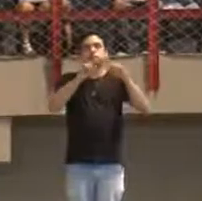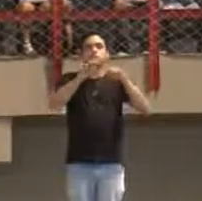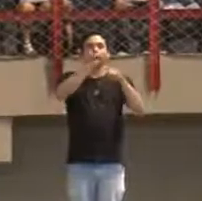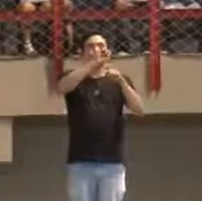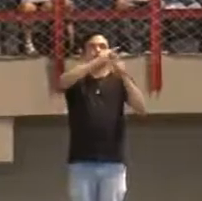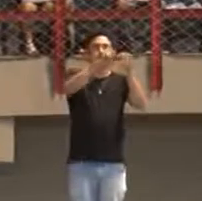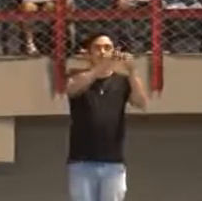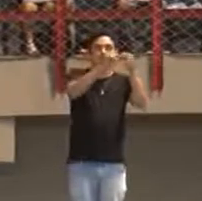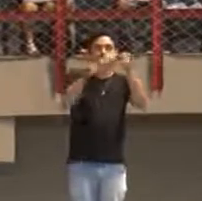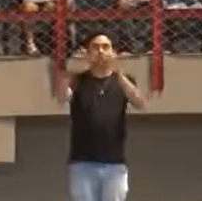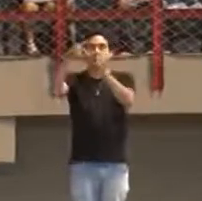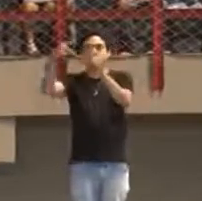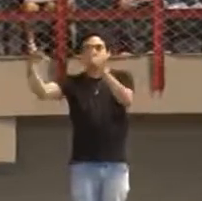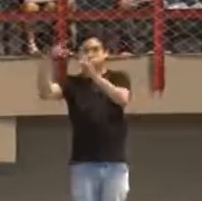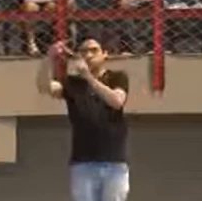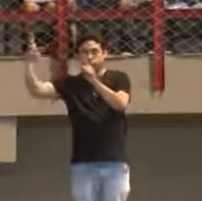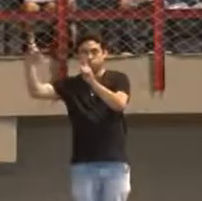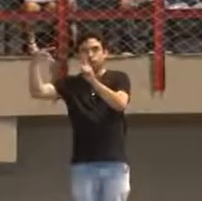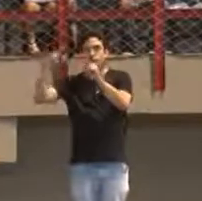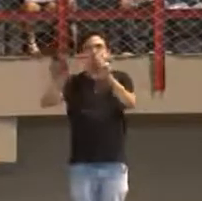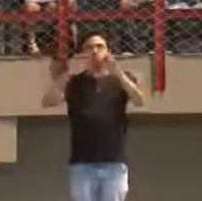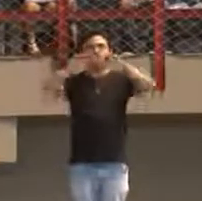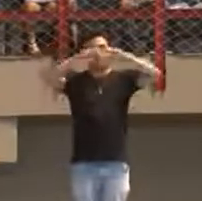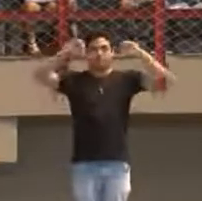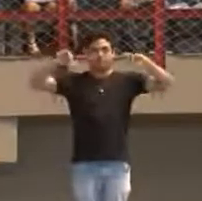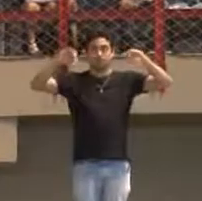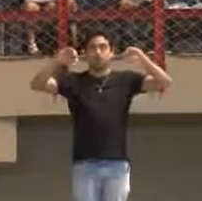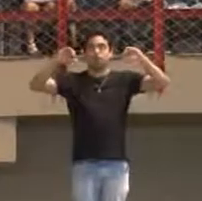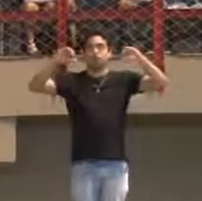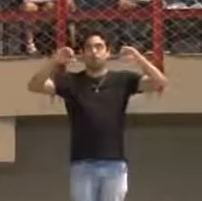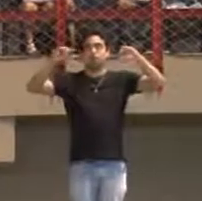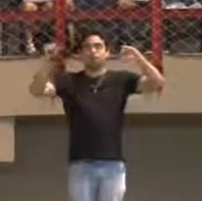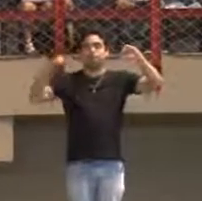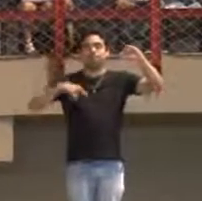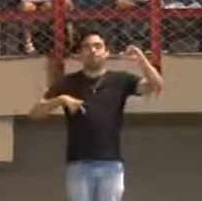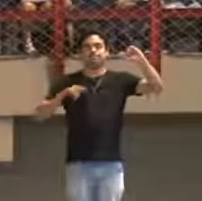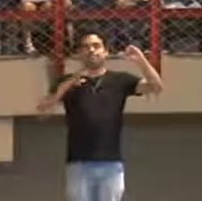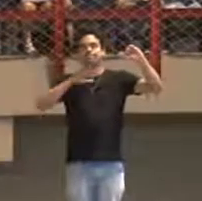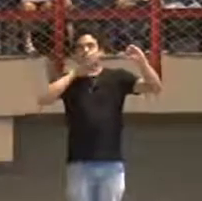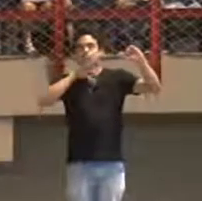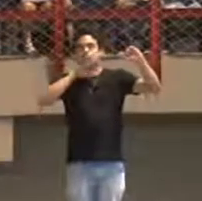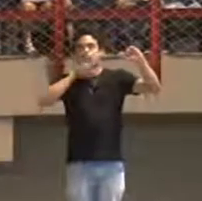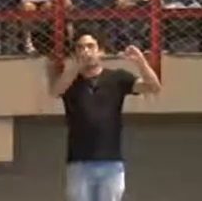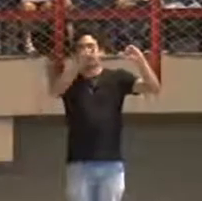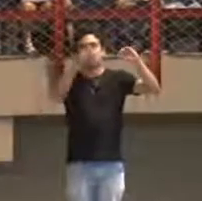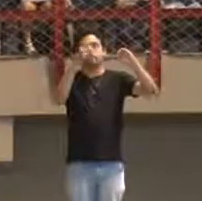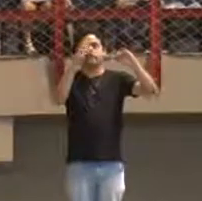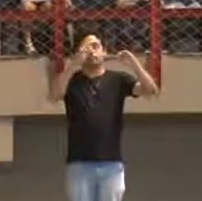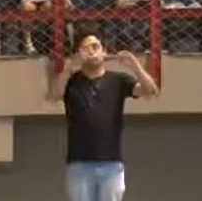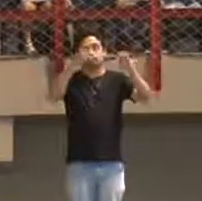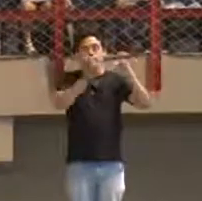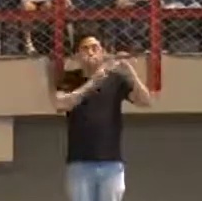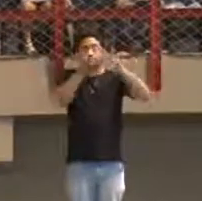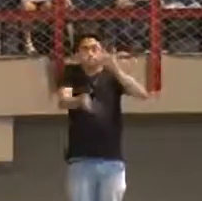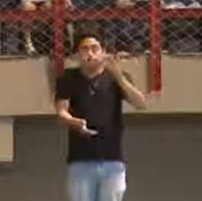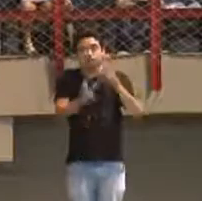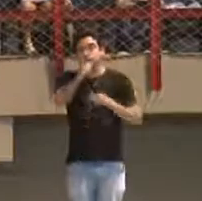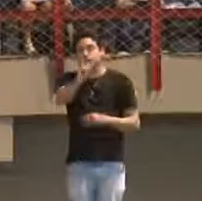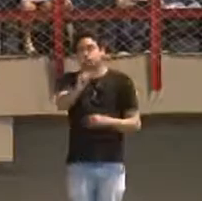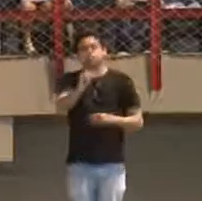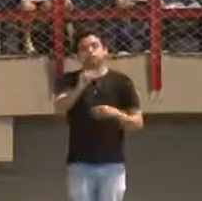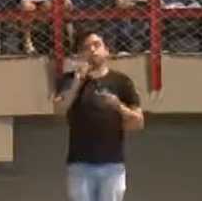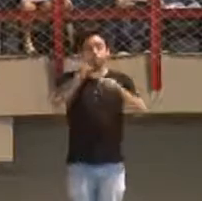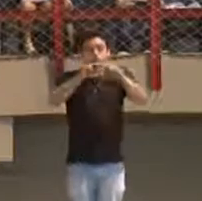sujeito do predicado, como a gente diz aqui na linguagem oral, ferrou, morreu, vai perder ponto. Tá